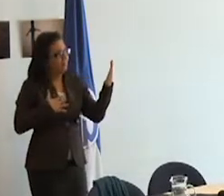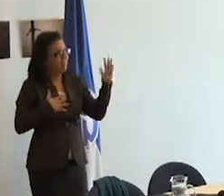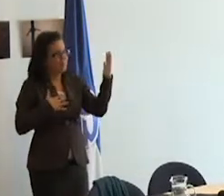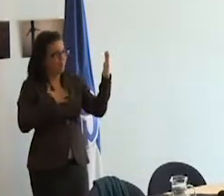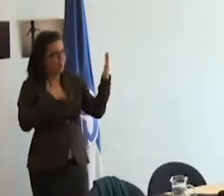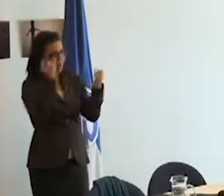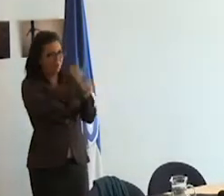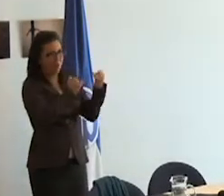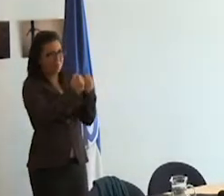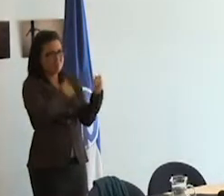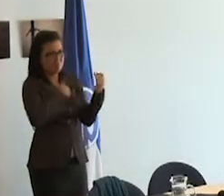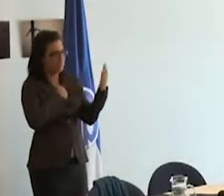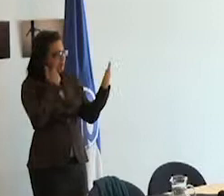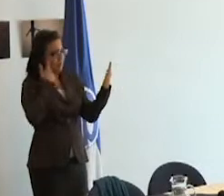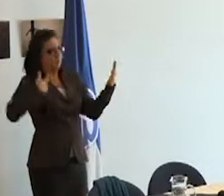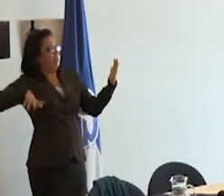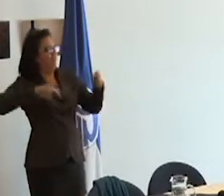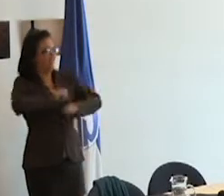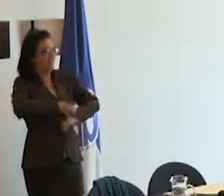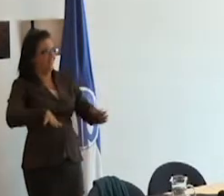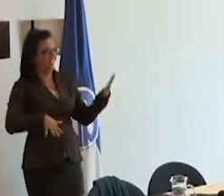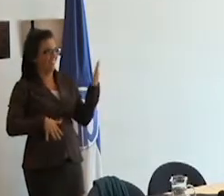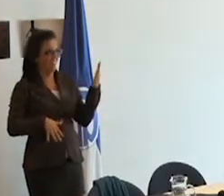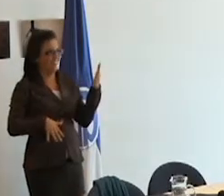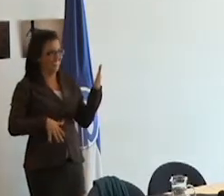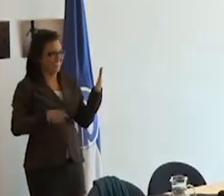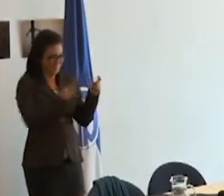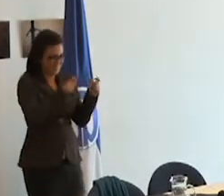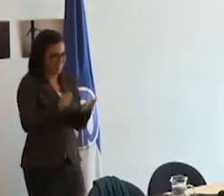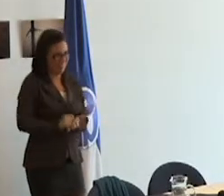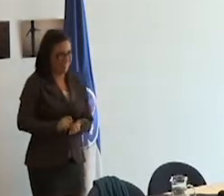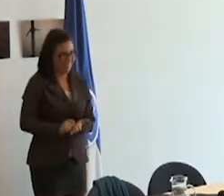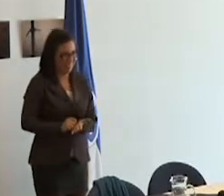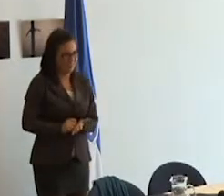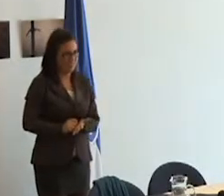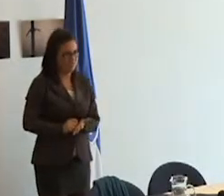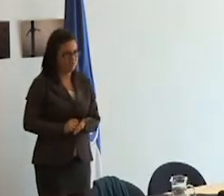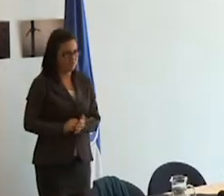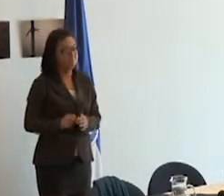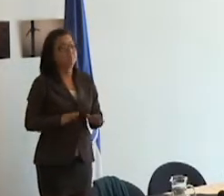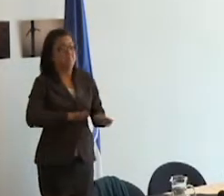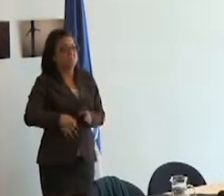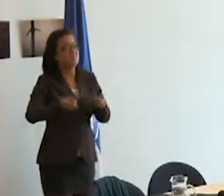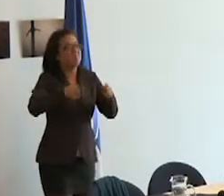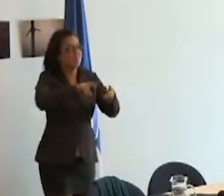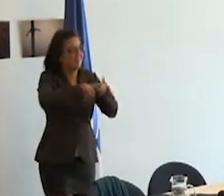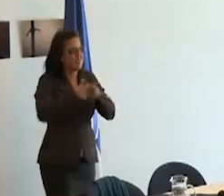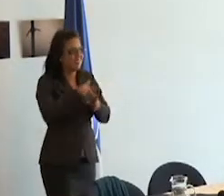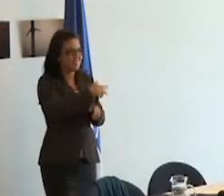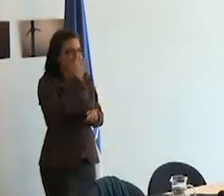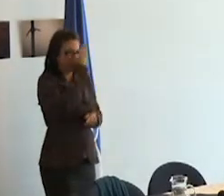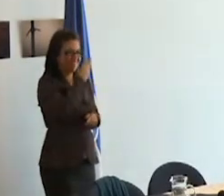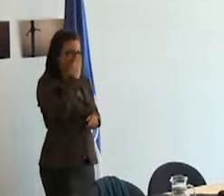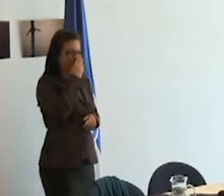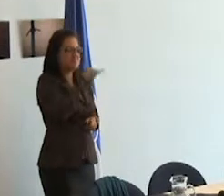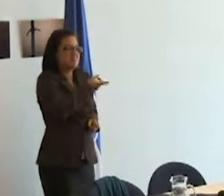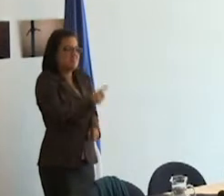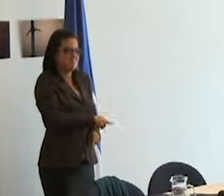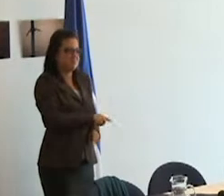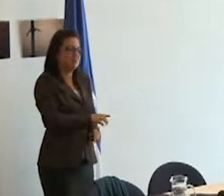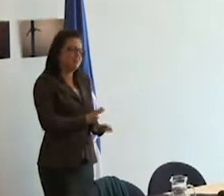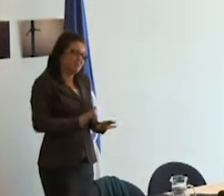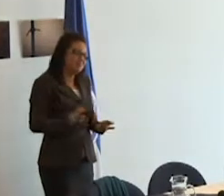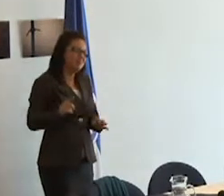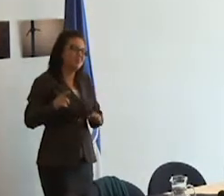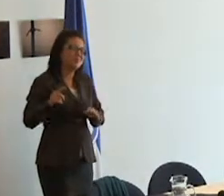imagen. Cierro comillas. Situación similar ocurrió con los negros. Independientemente de su lugar de procedencia, de